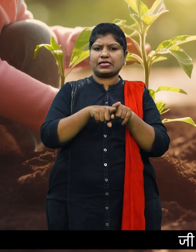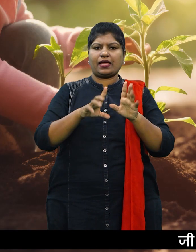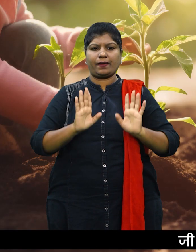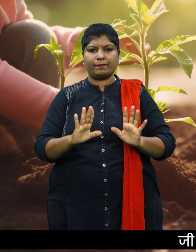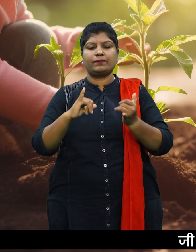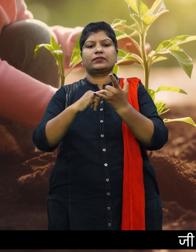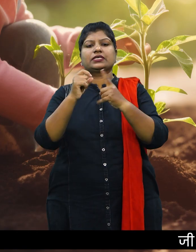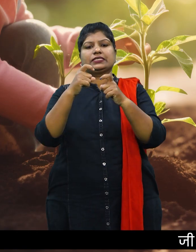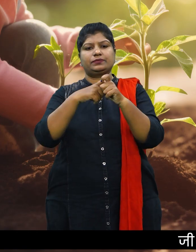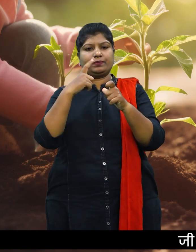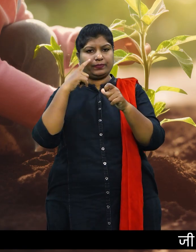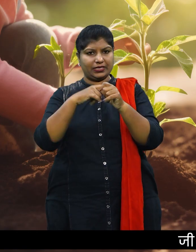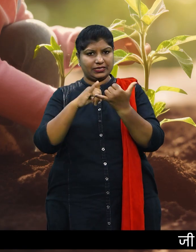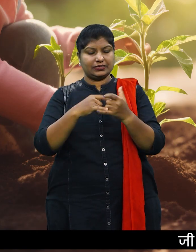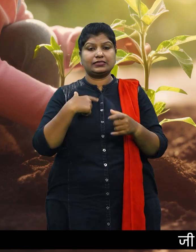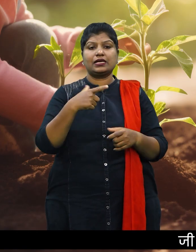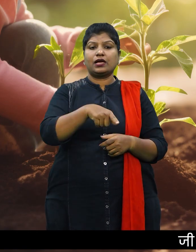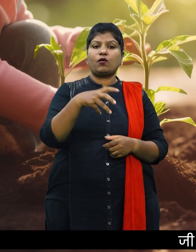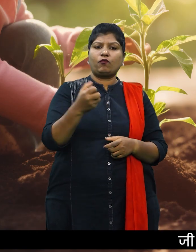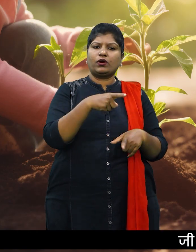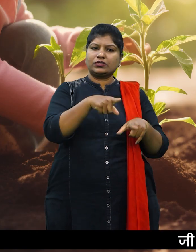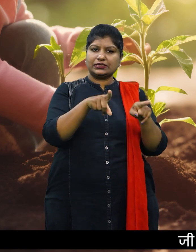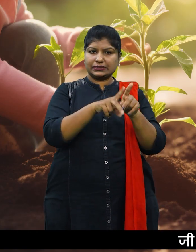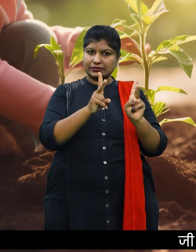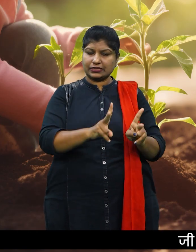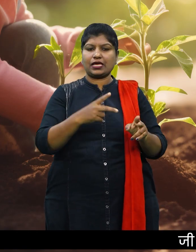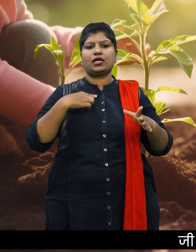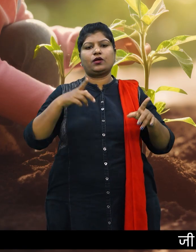ती जी त्या जंगलात आढळतात.